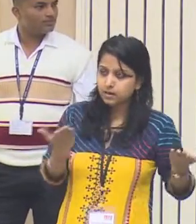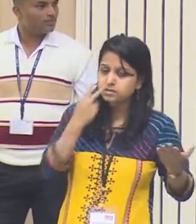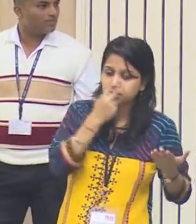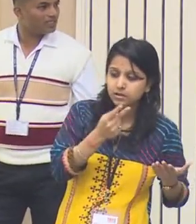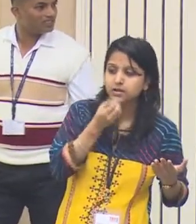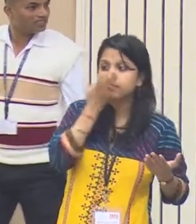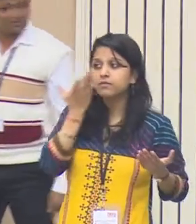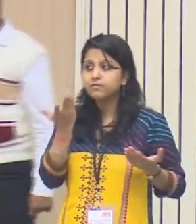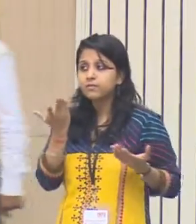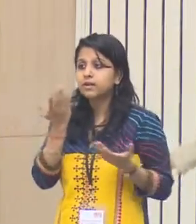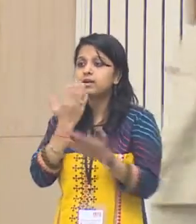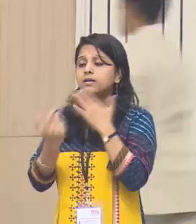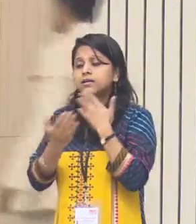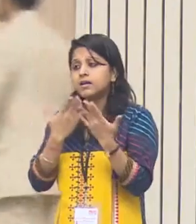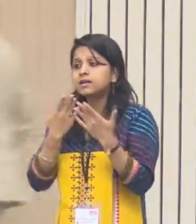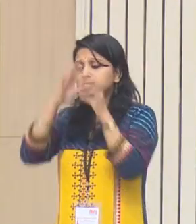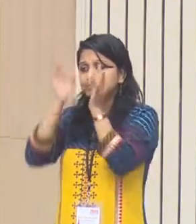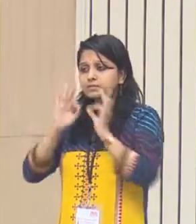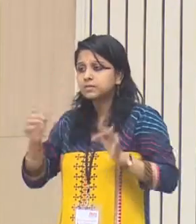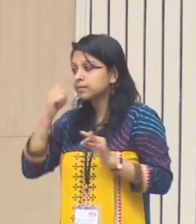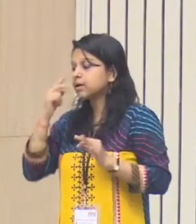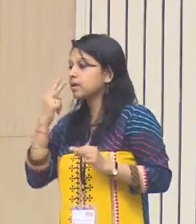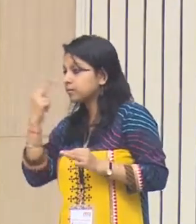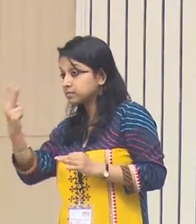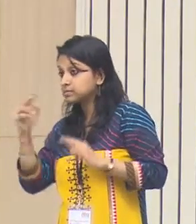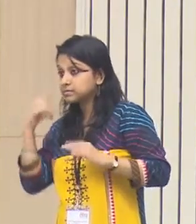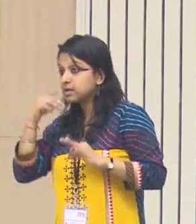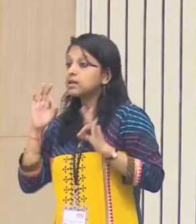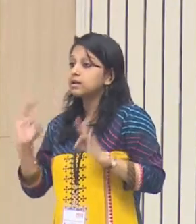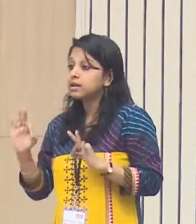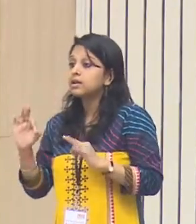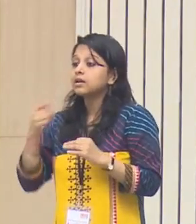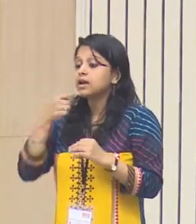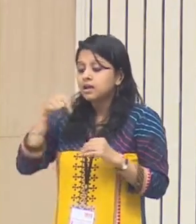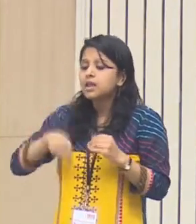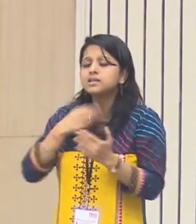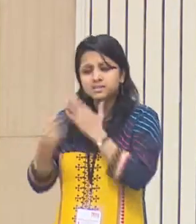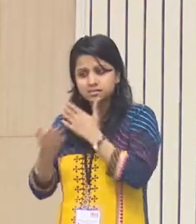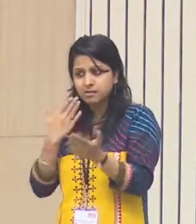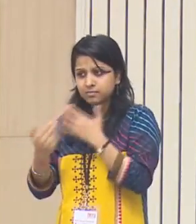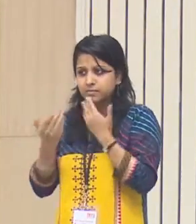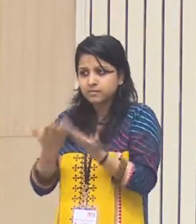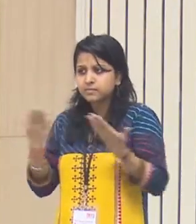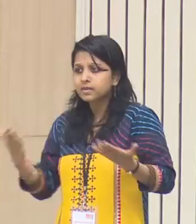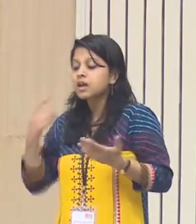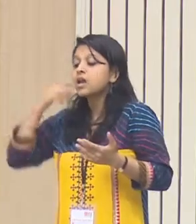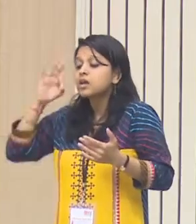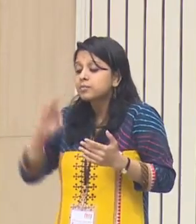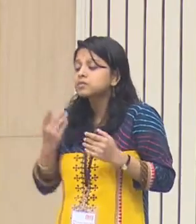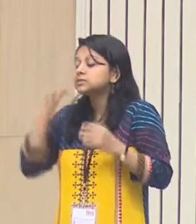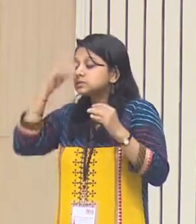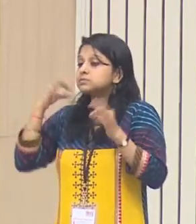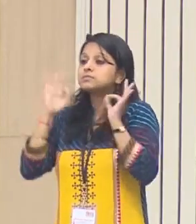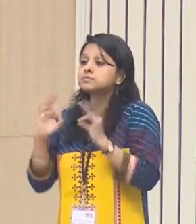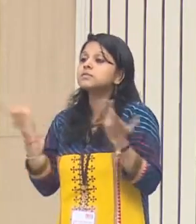देख रहे हैं या किसी खूबसूरत महिला को आप देख रहे हैं, लेकिन इन सभी चीज़ों से अगर कोई ज़्यादा चीज़ खूबसूरत